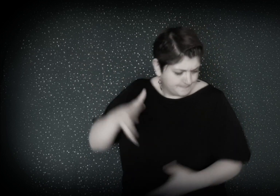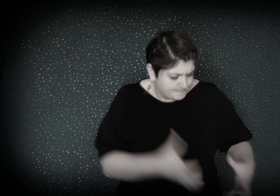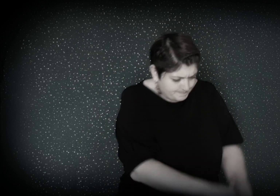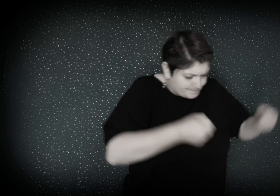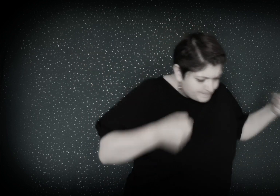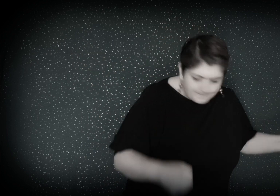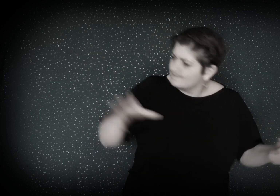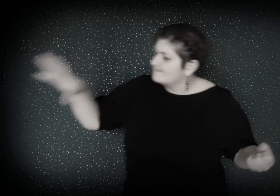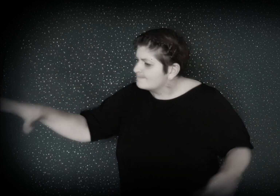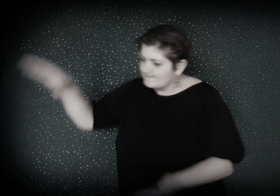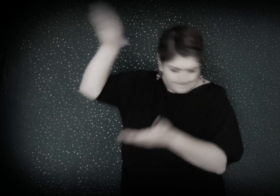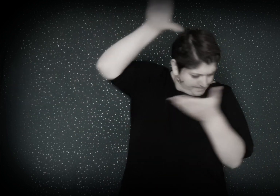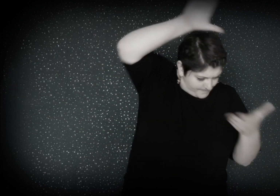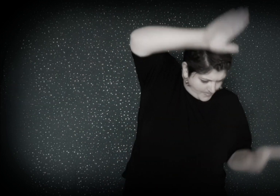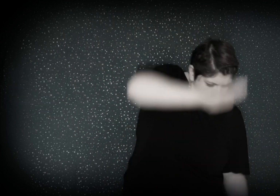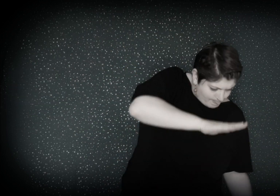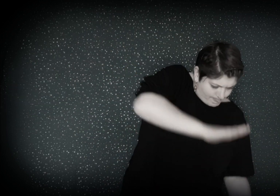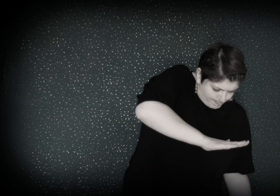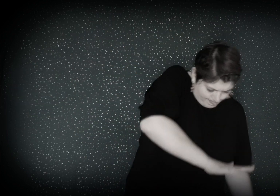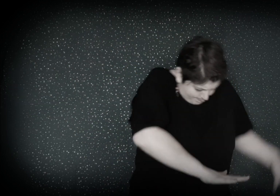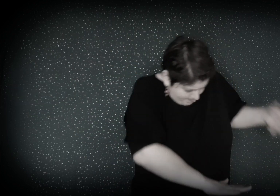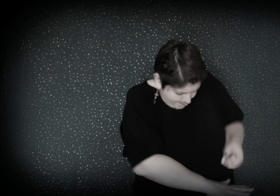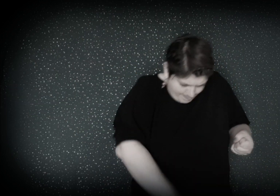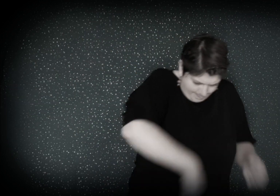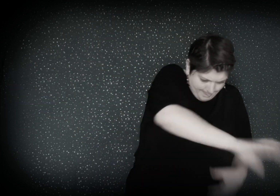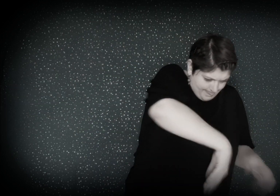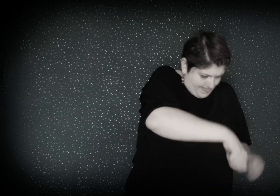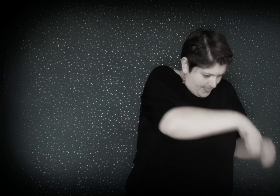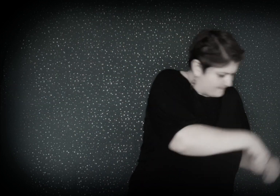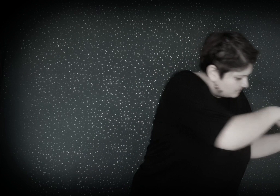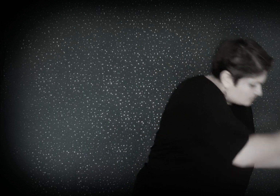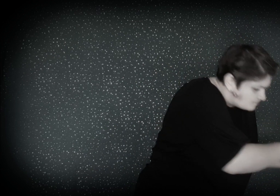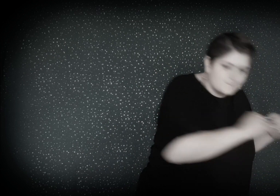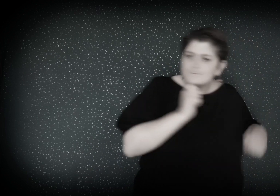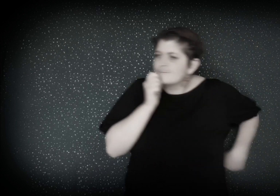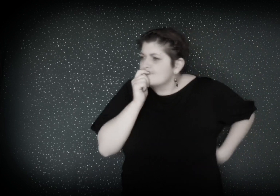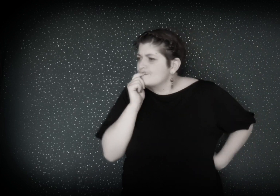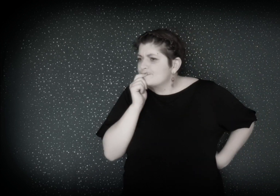Alors, elle mit les 30 petits pulls dans son grand sac.